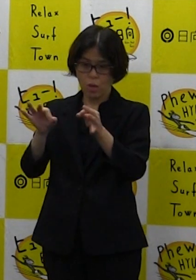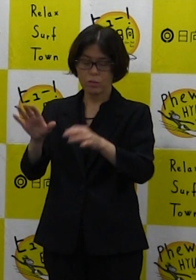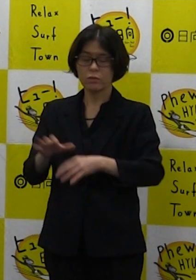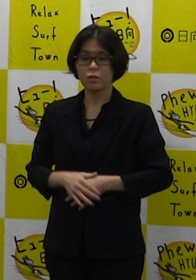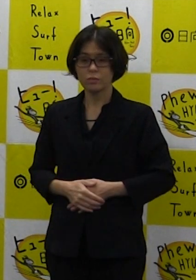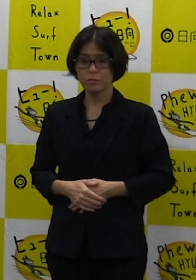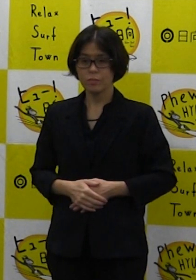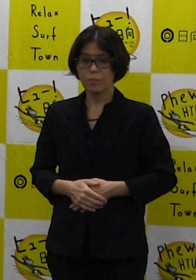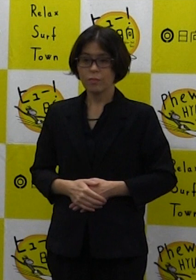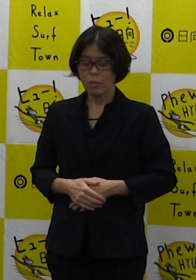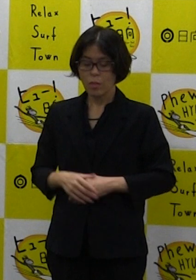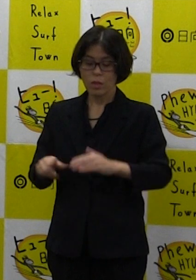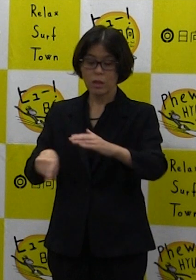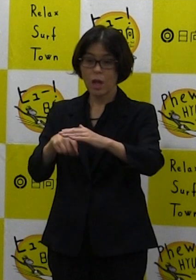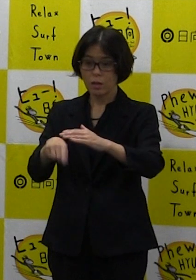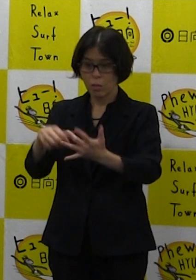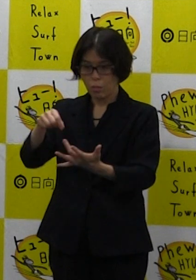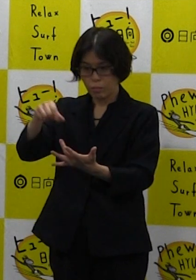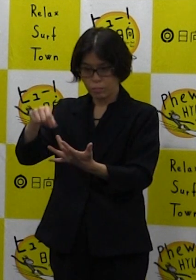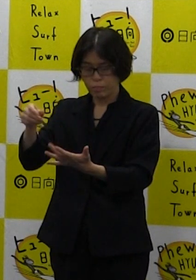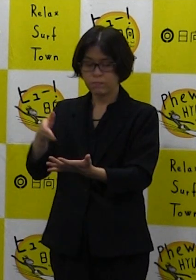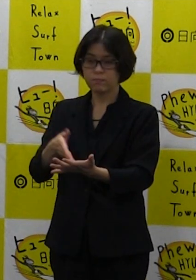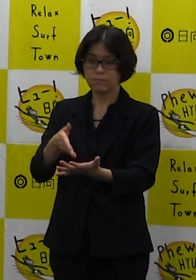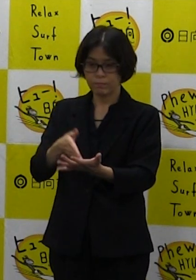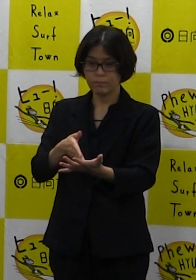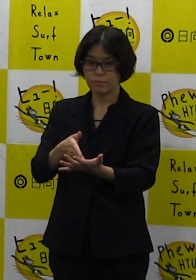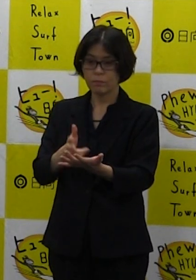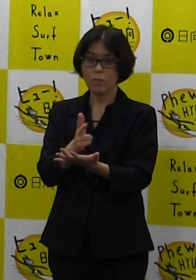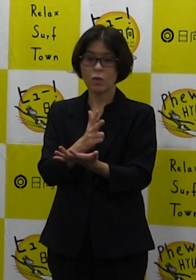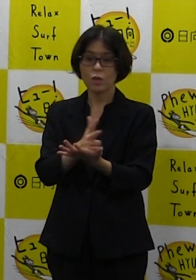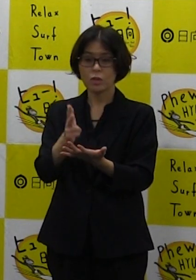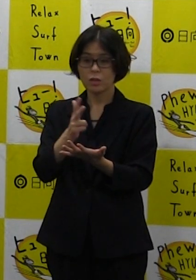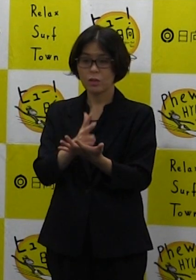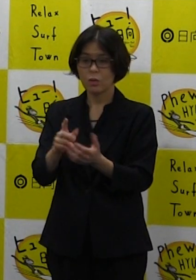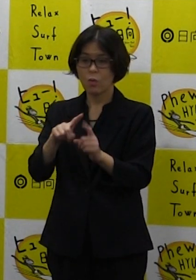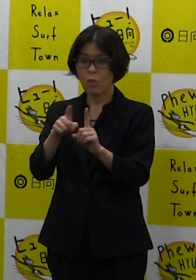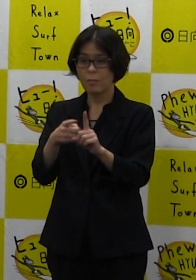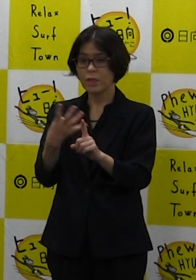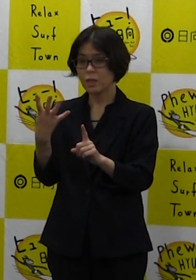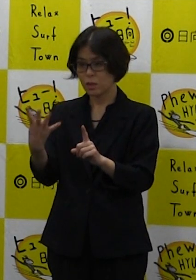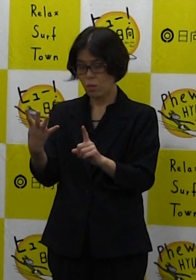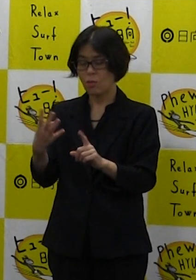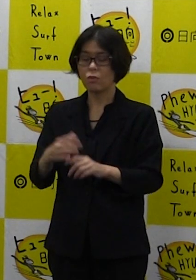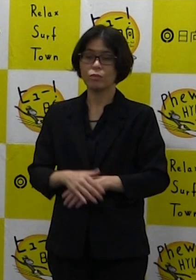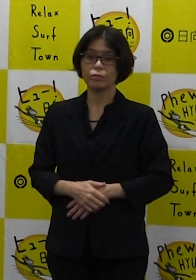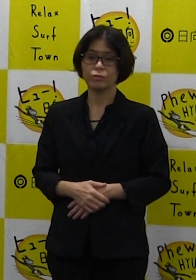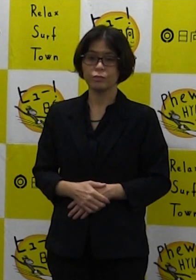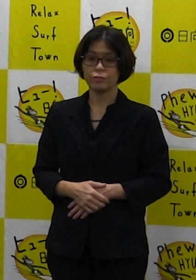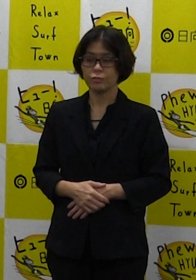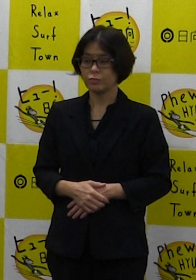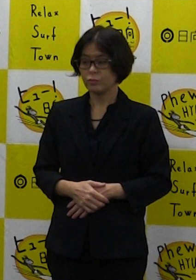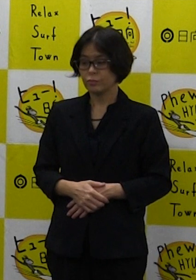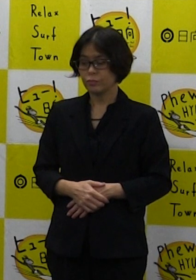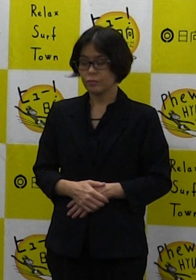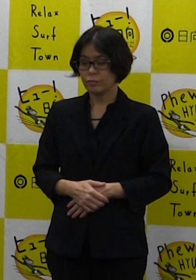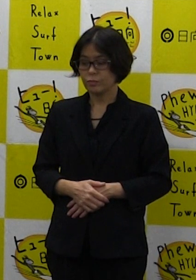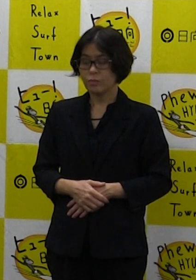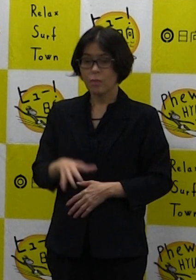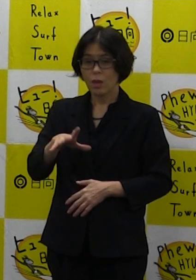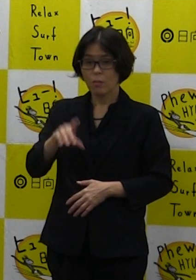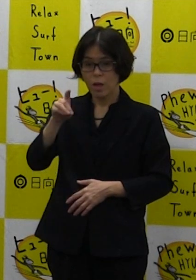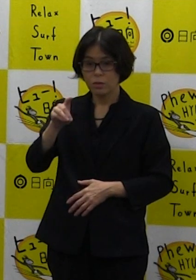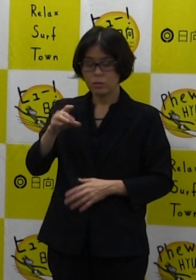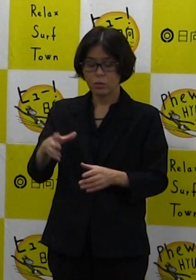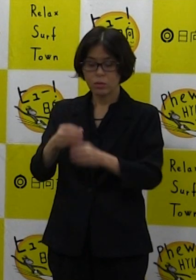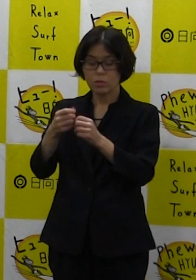ます主な内容を申し上げます資料は4ページになりますまず